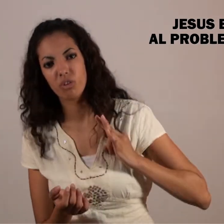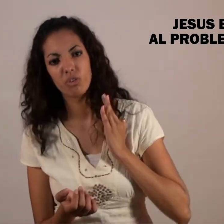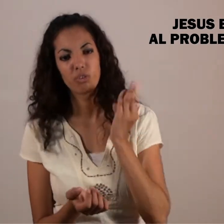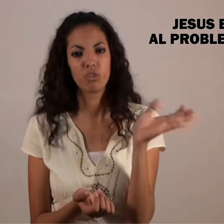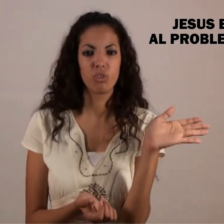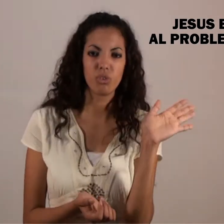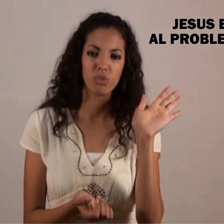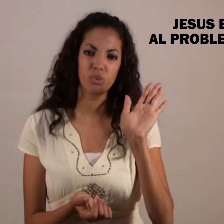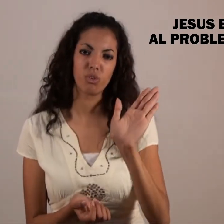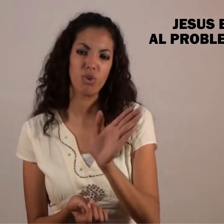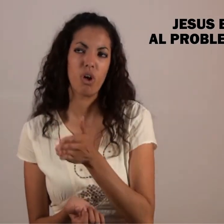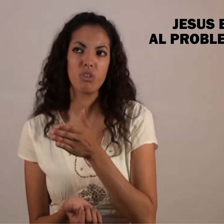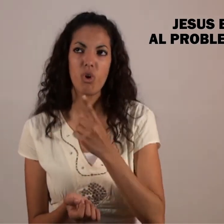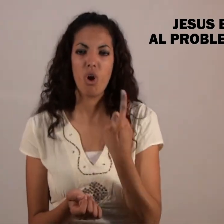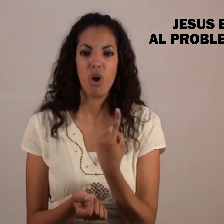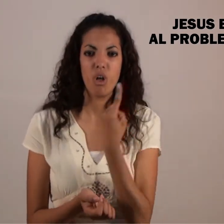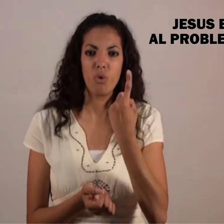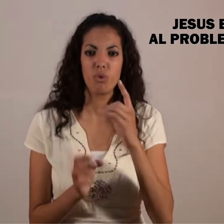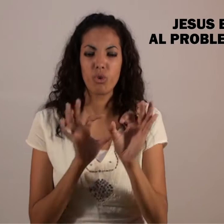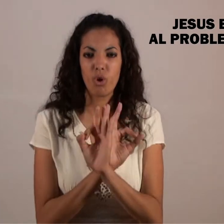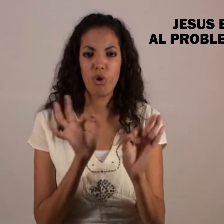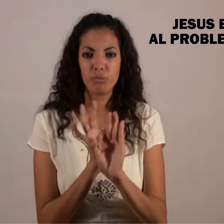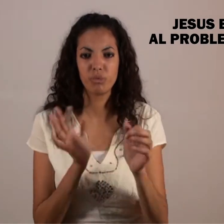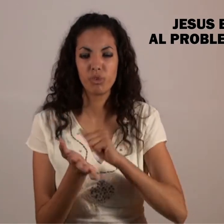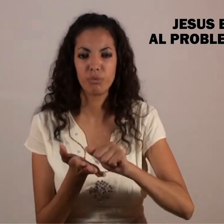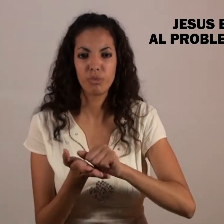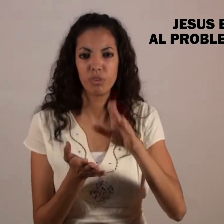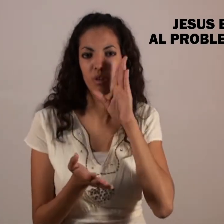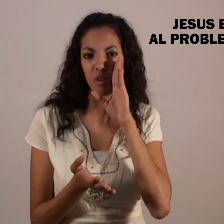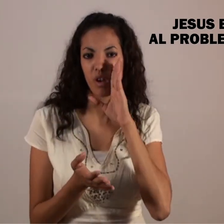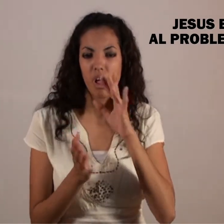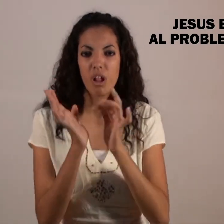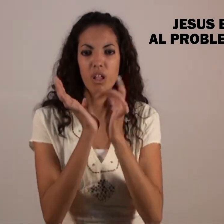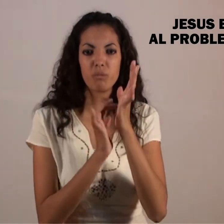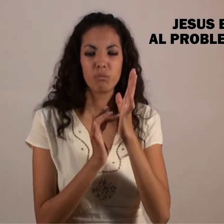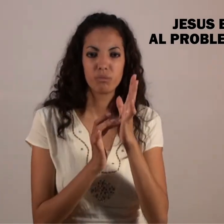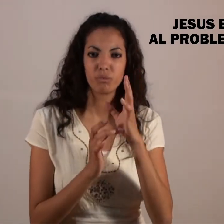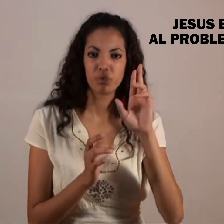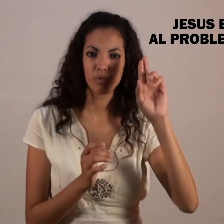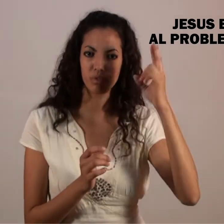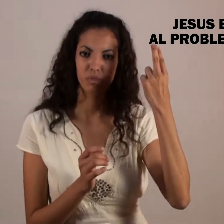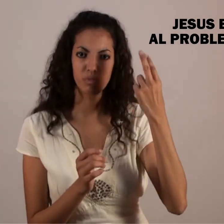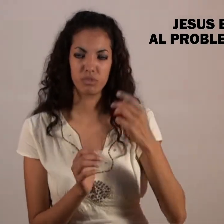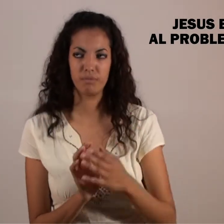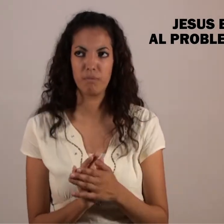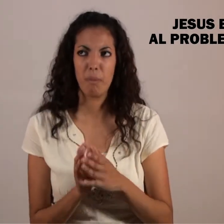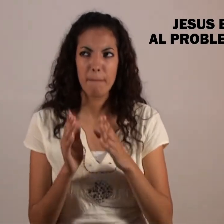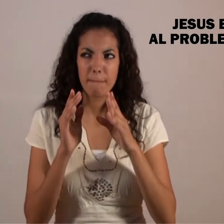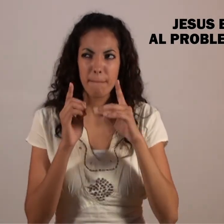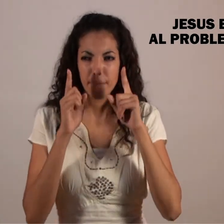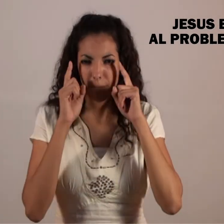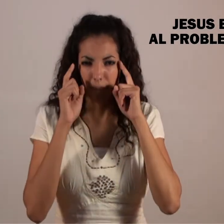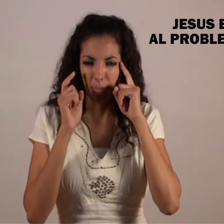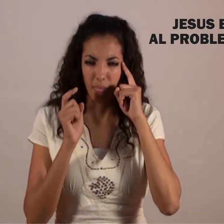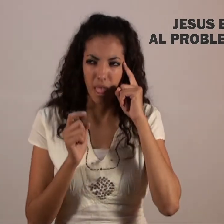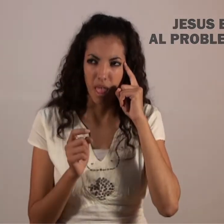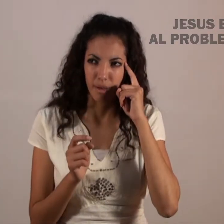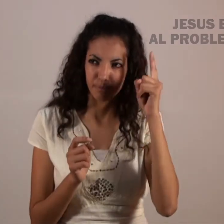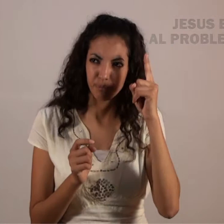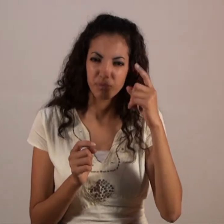Jesús fue suficiente. Después de todo, considera quién fue sacrificado. Para cubrir los pecados de